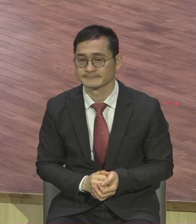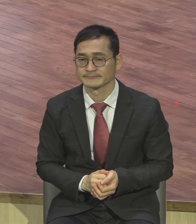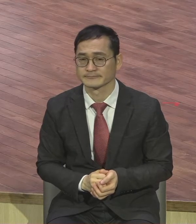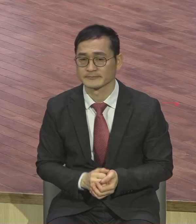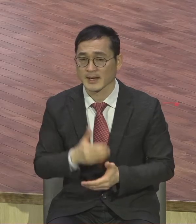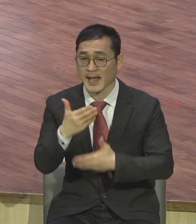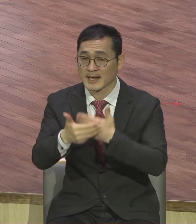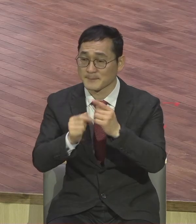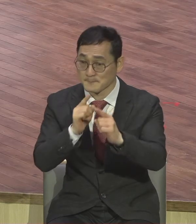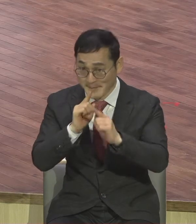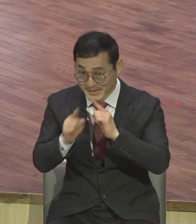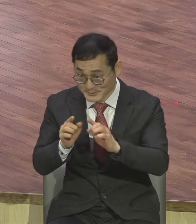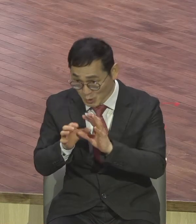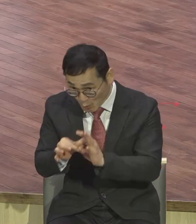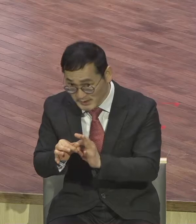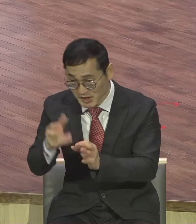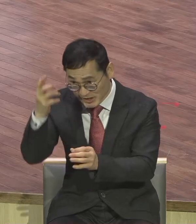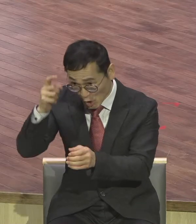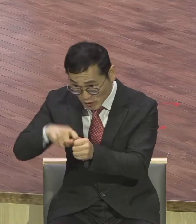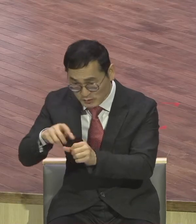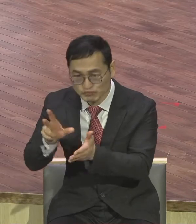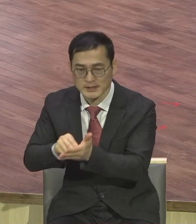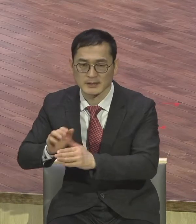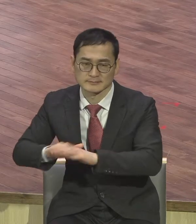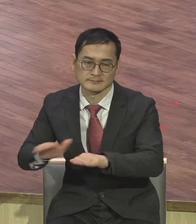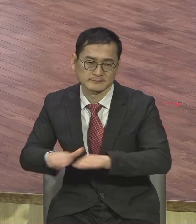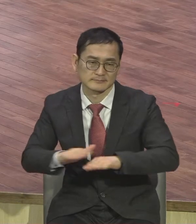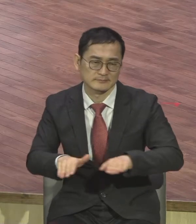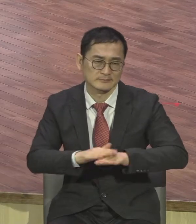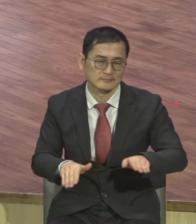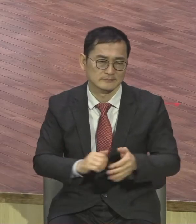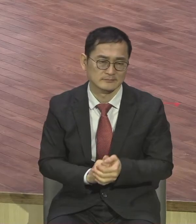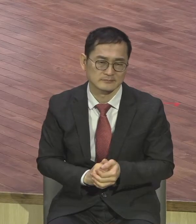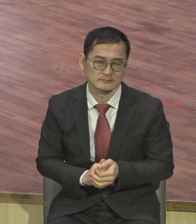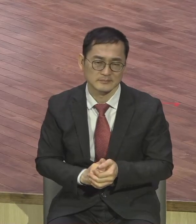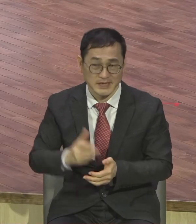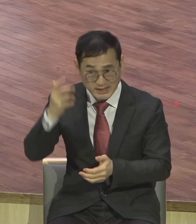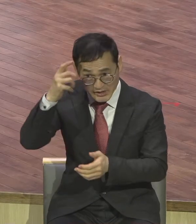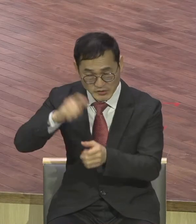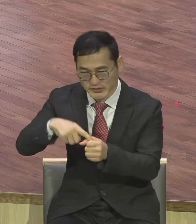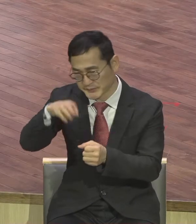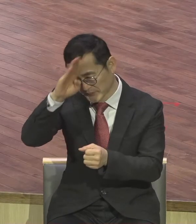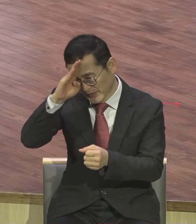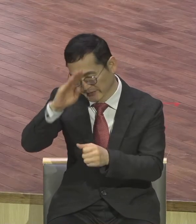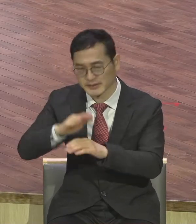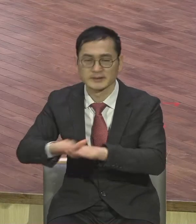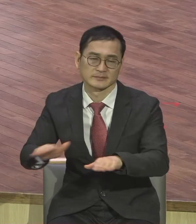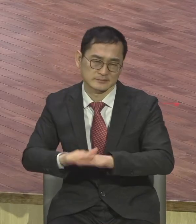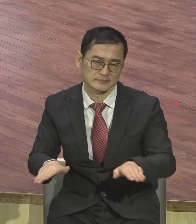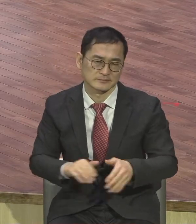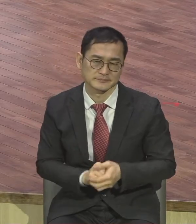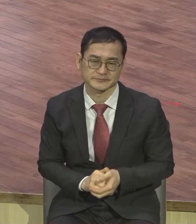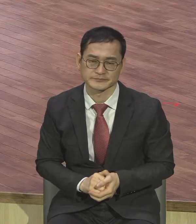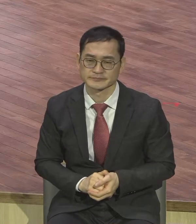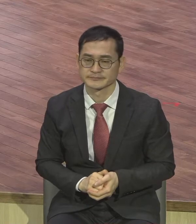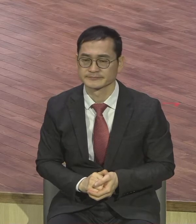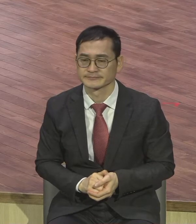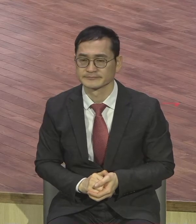유일성의 복음으로 답을 주야만 치유되고 그 사람이 살아나서 재창조의 축복을 받게